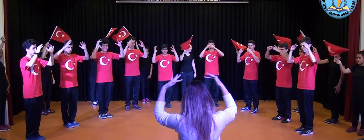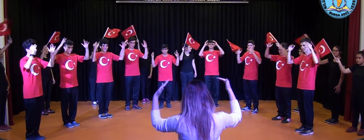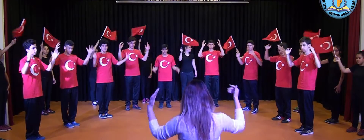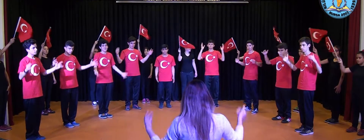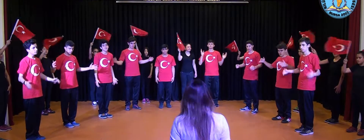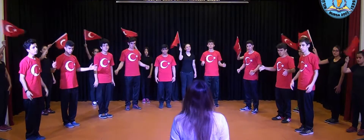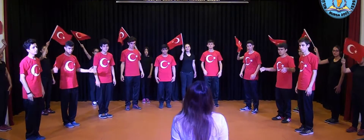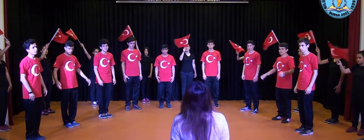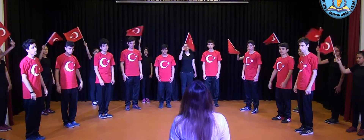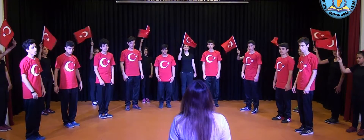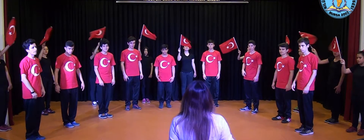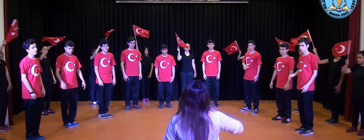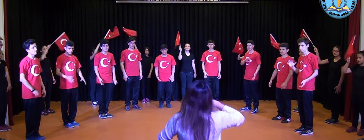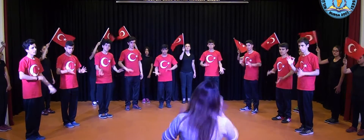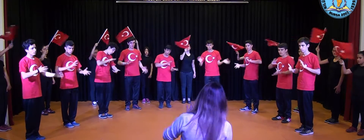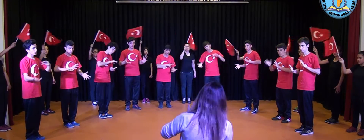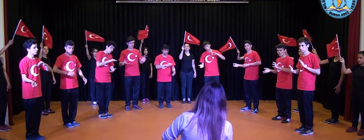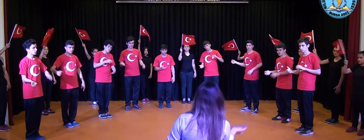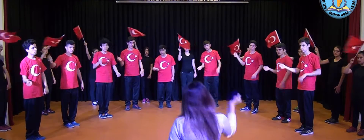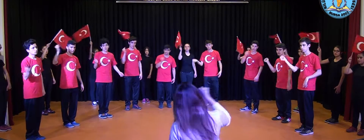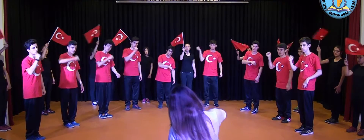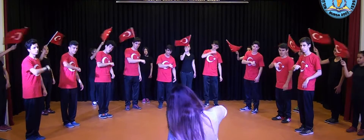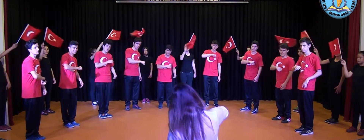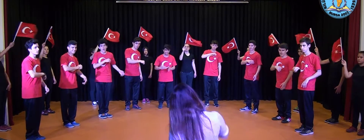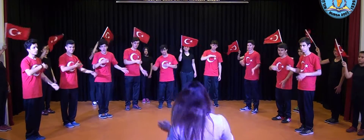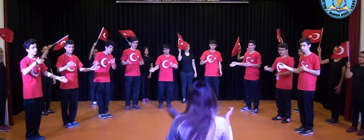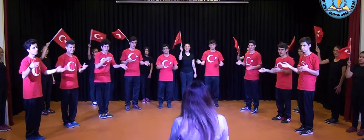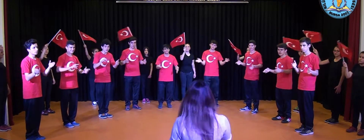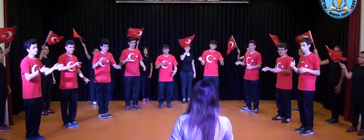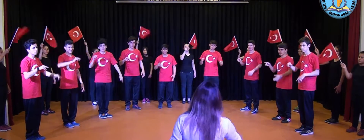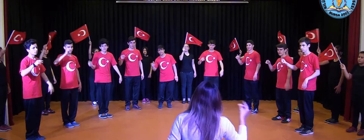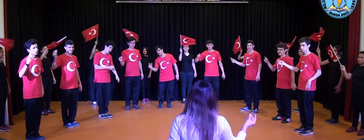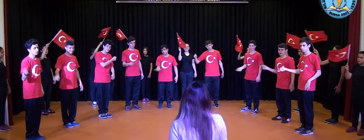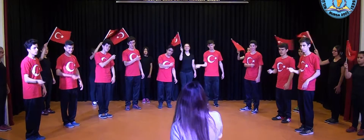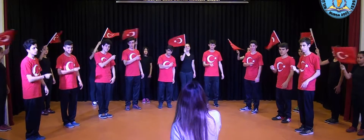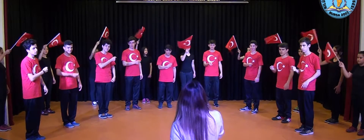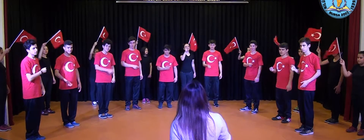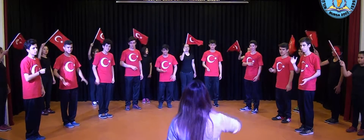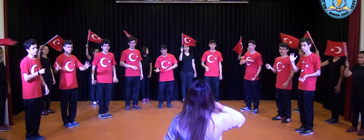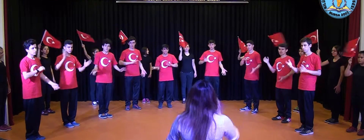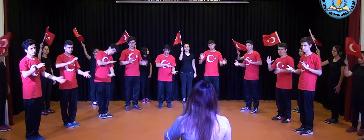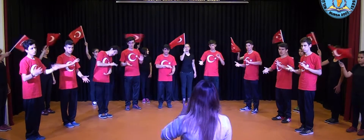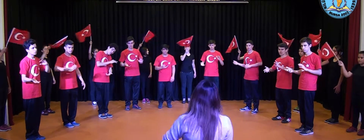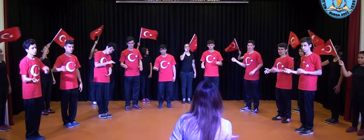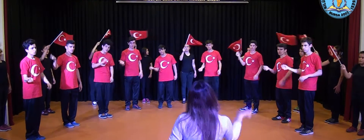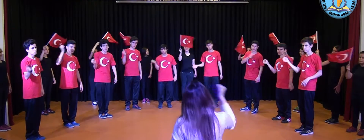Sırmalar Saçar Bozulmuş düşmanlar Yel gibi Kaçar Bozulmuş